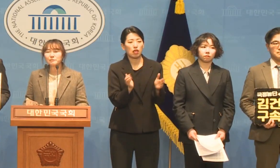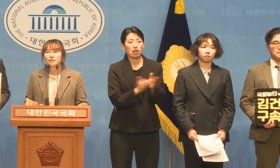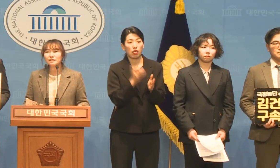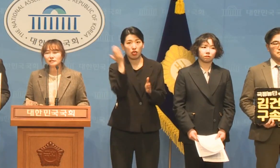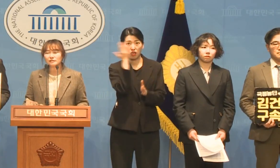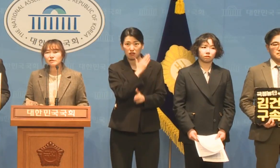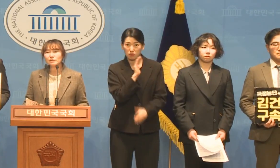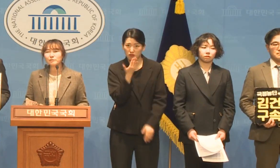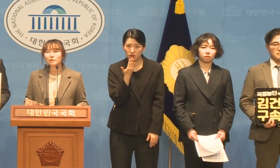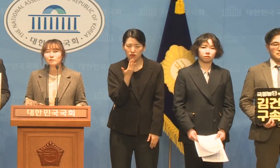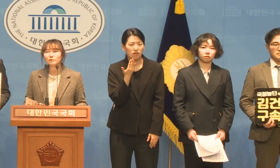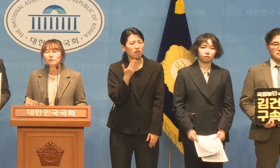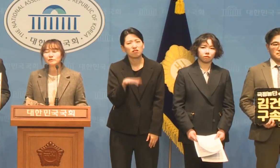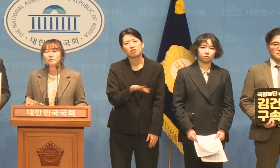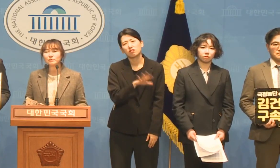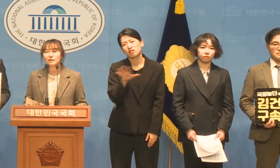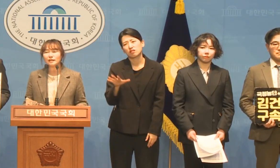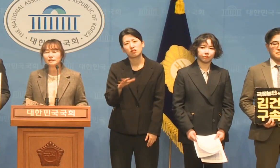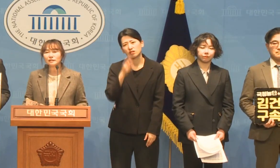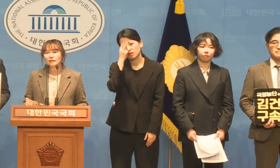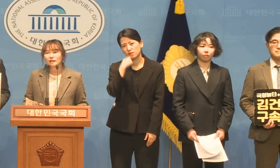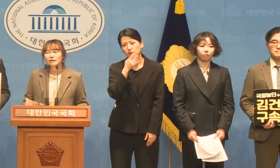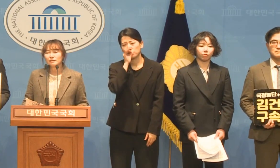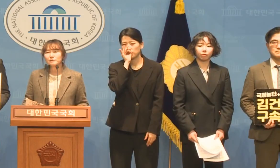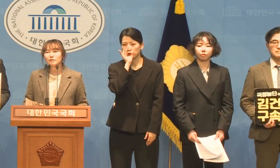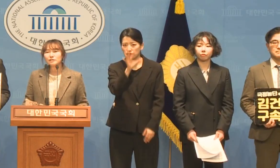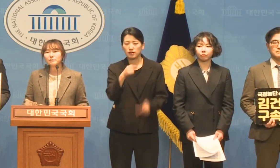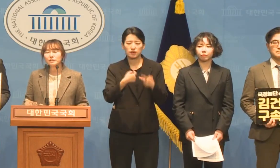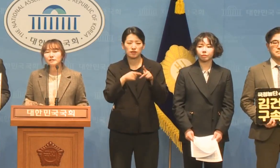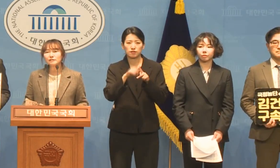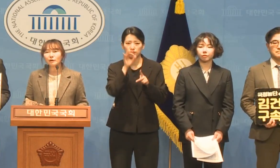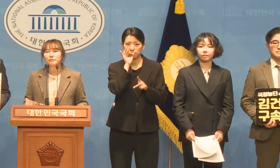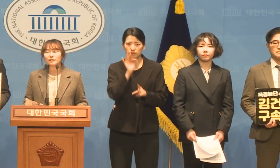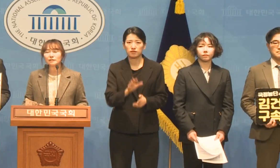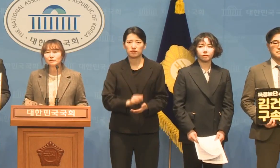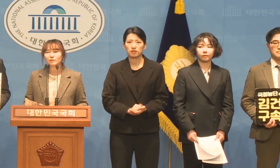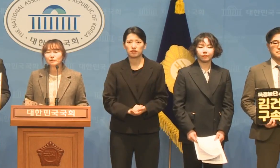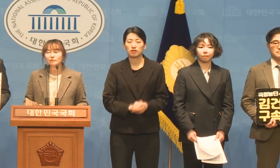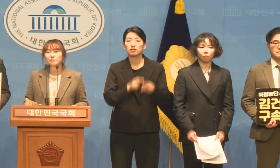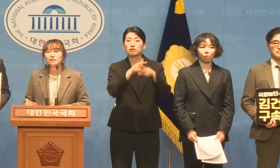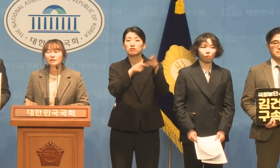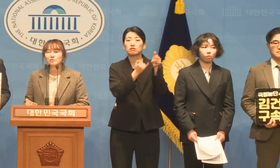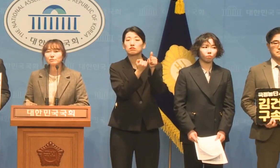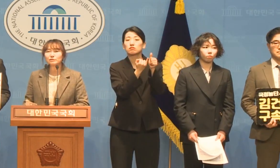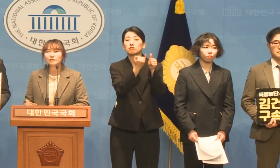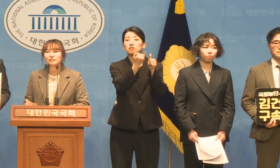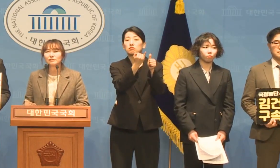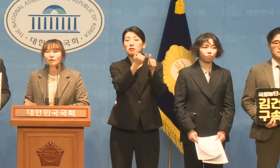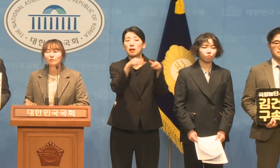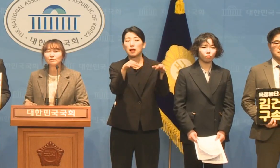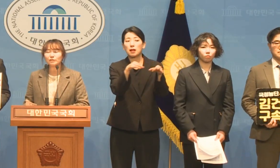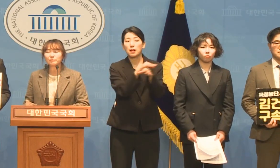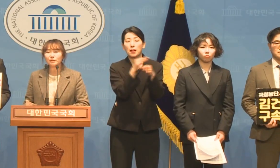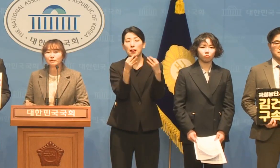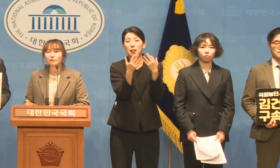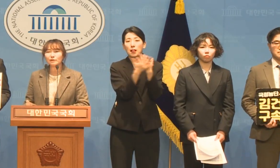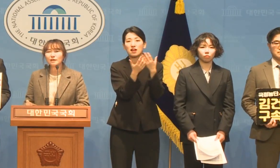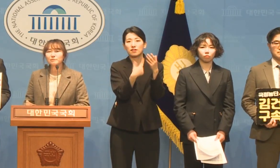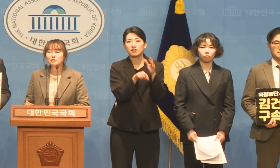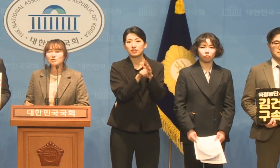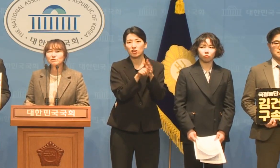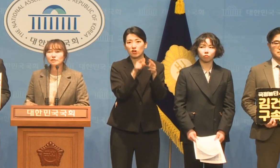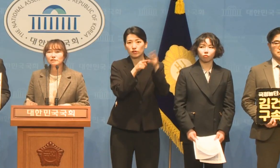김건희의 비리를, 서울 양평 고속도로를 비롯한 김건희의 비리를 덮겠다고 국민에게 총부리를 겨누고